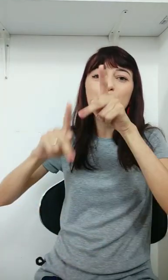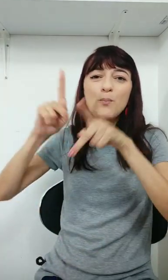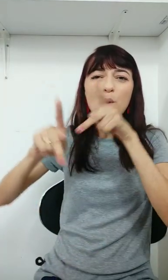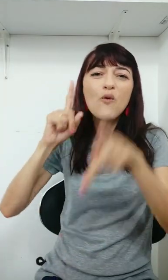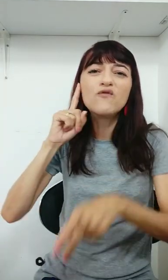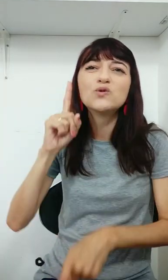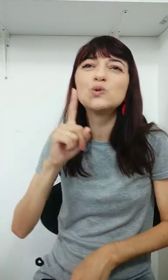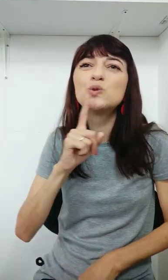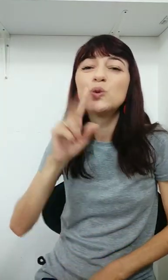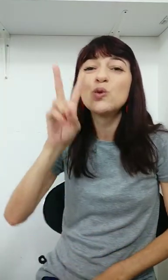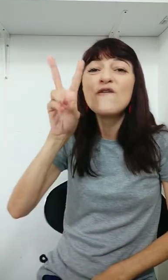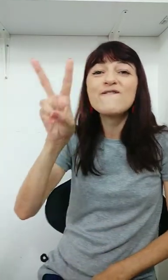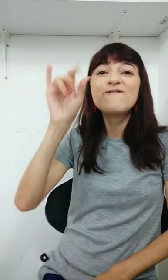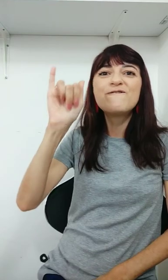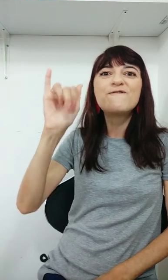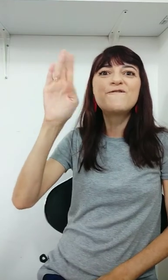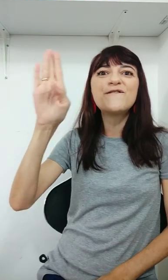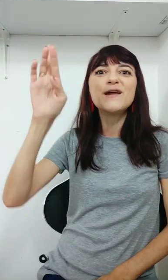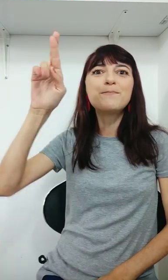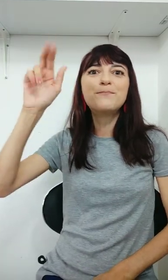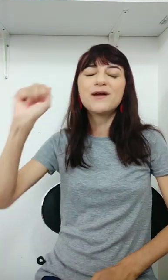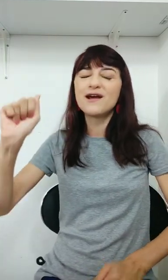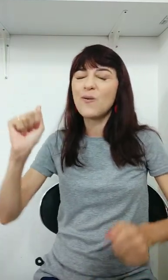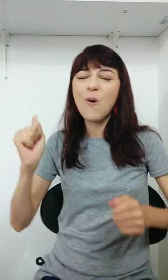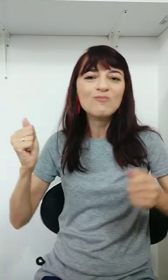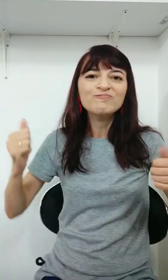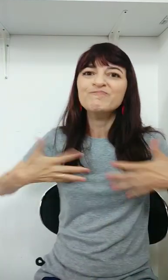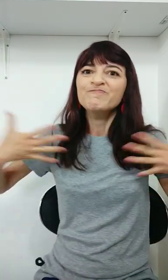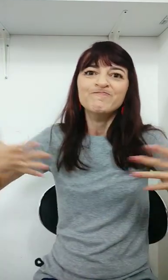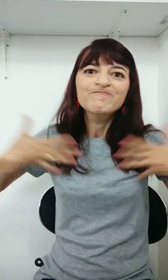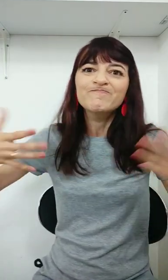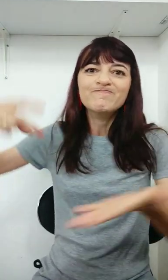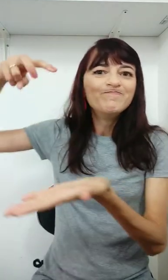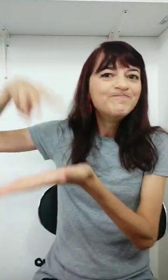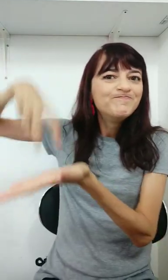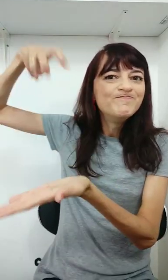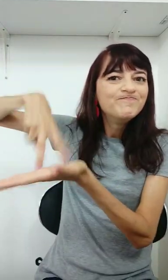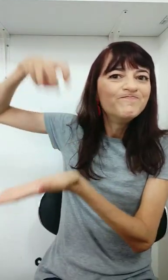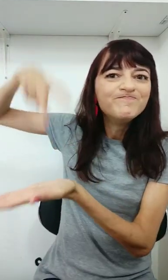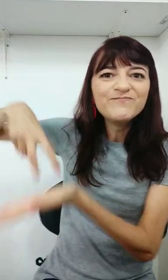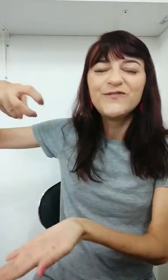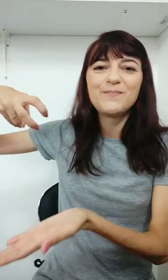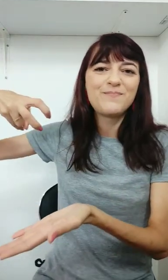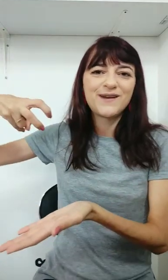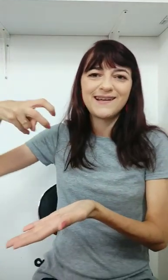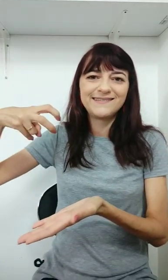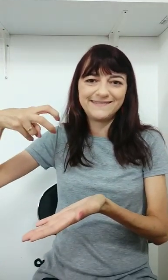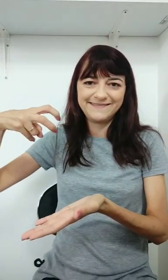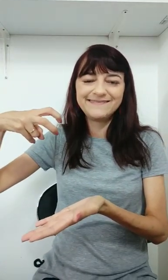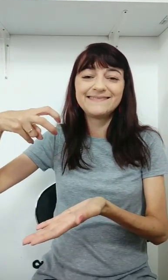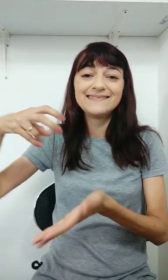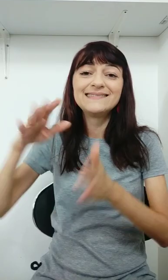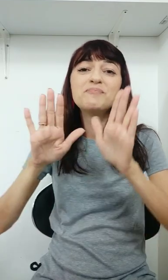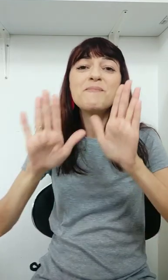fez anteriormente está correto, empatia. Então vamos lá. Então nós sabemos o que realmente nós passamos para chegar até